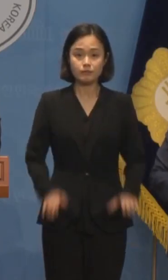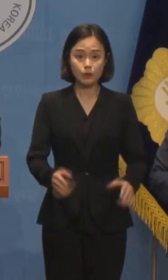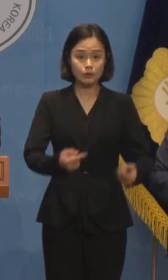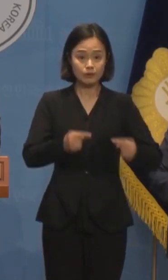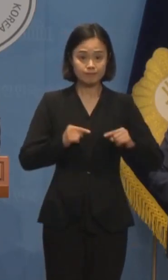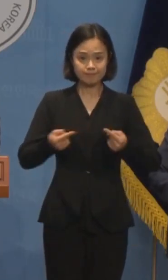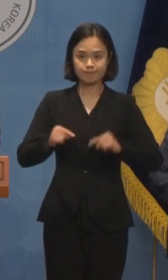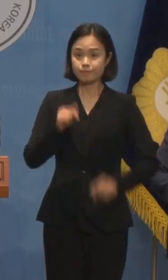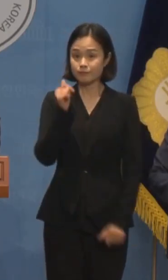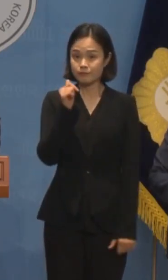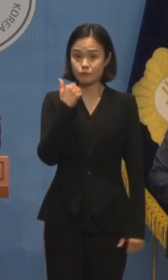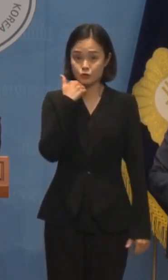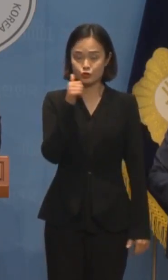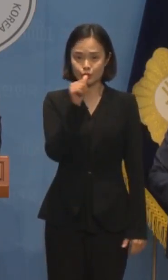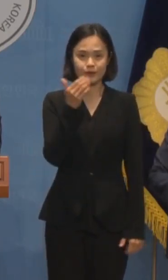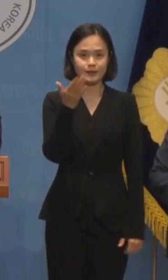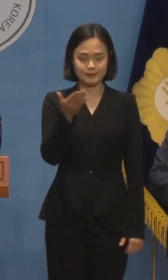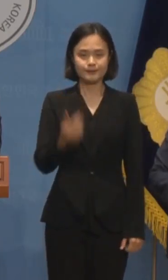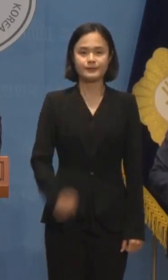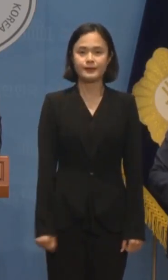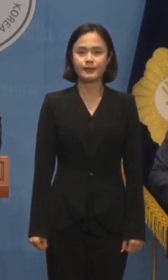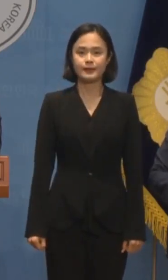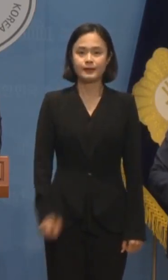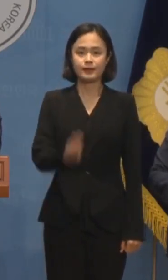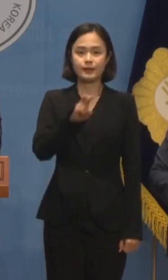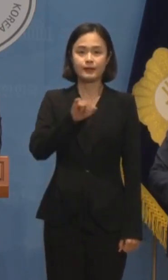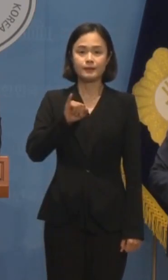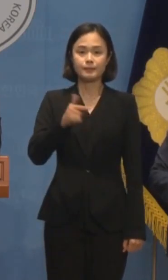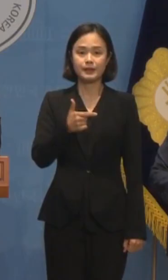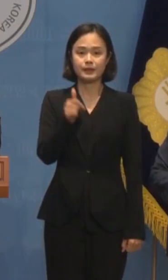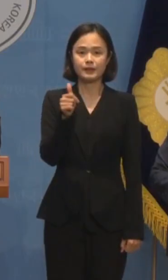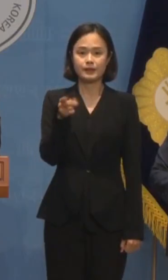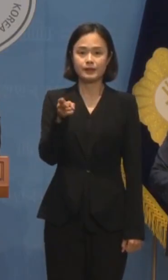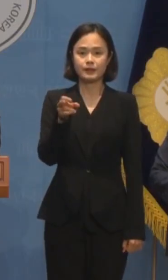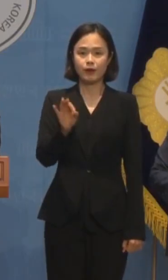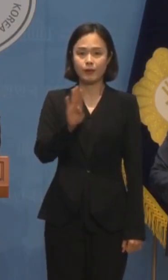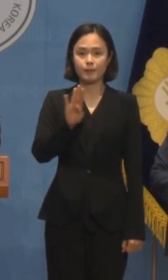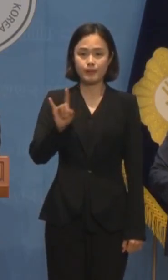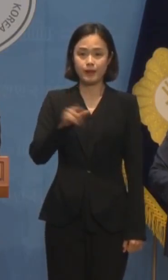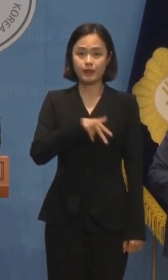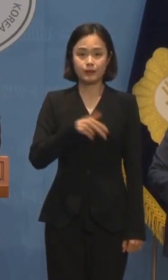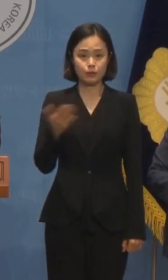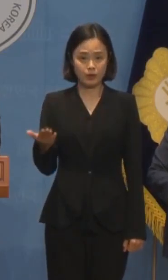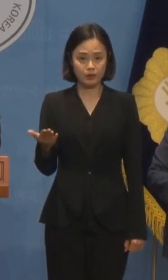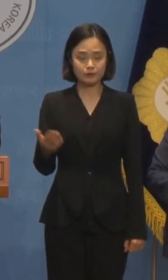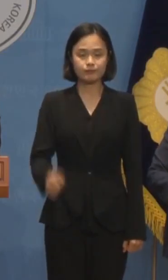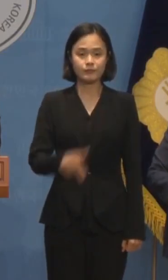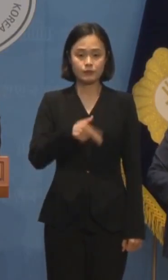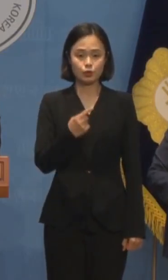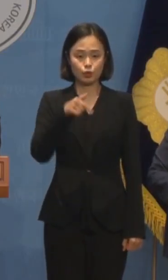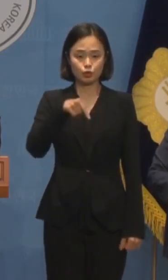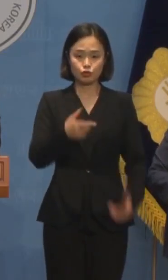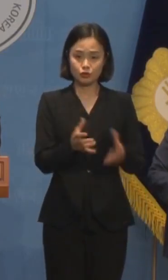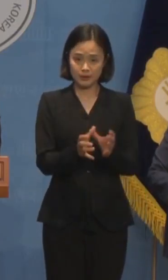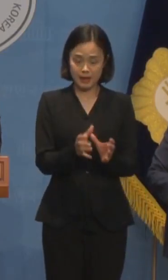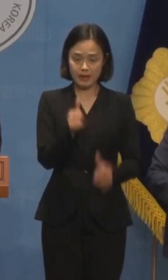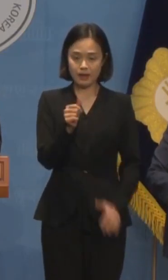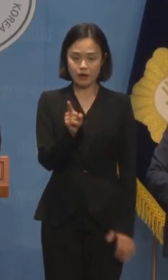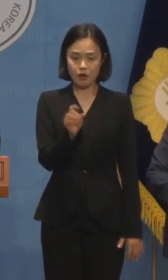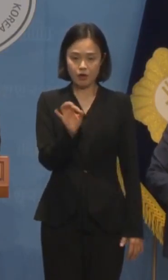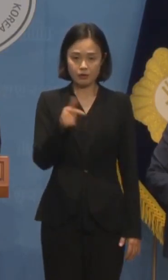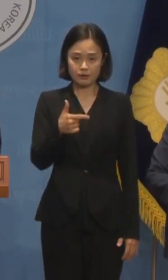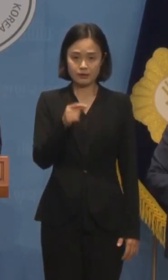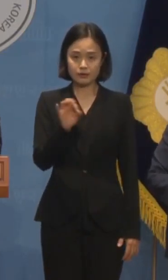올리도록 하겠습니다. 민영배 의원님 참석하셨습니다. 조국혁신당 원내대표 황운하 의원님